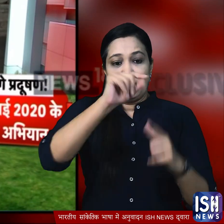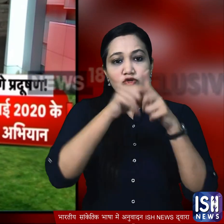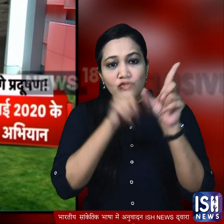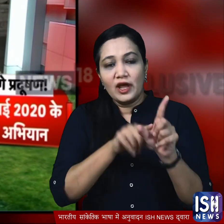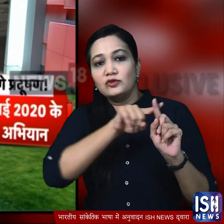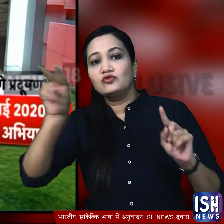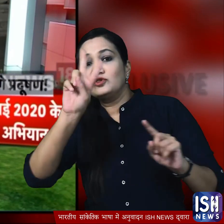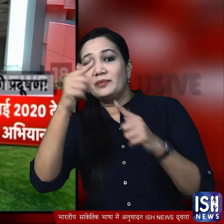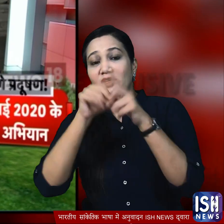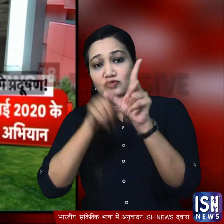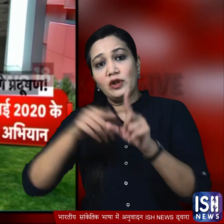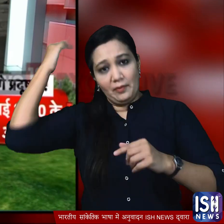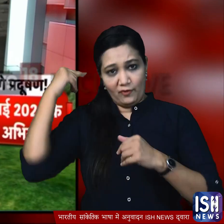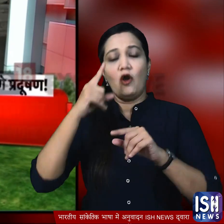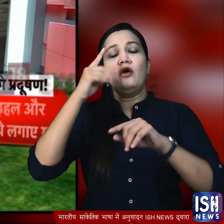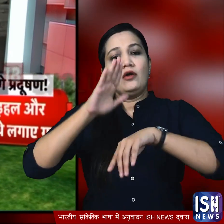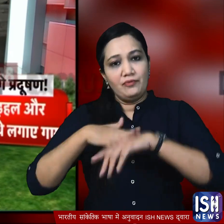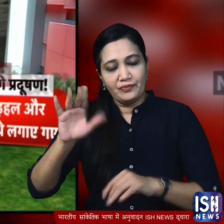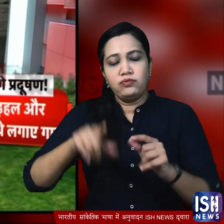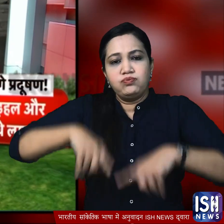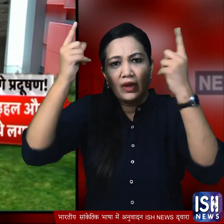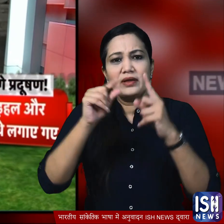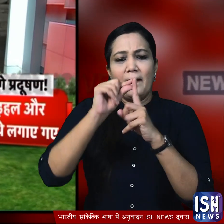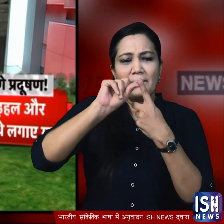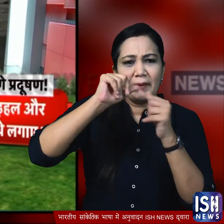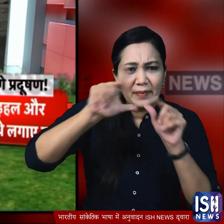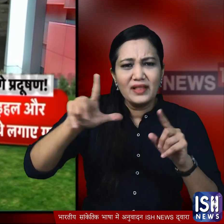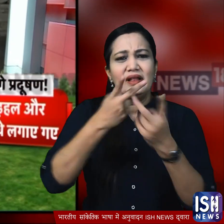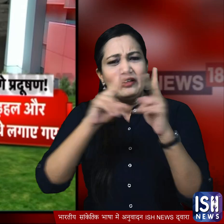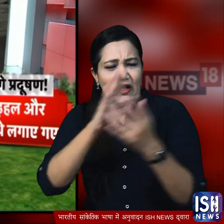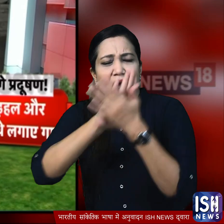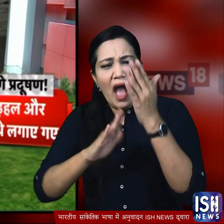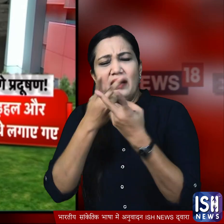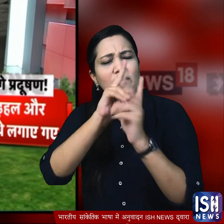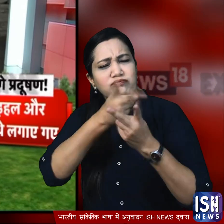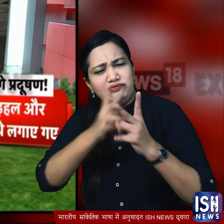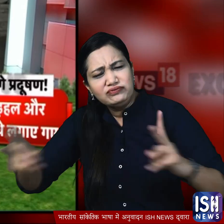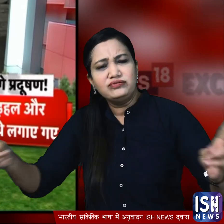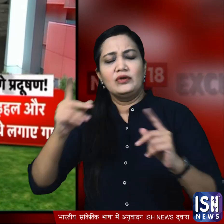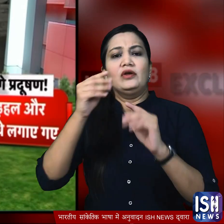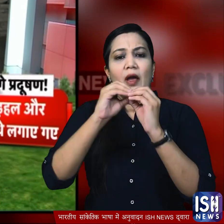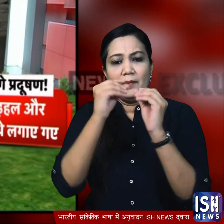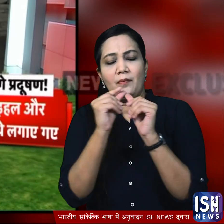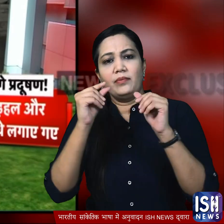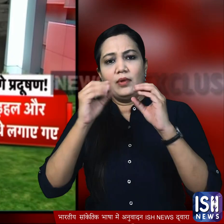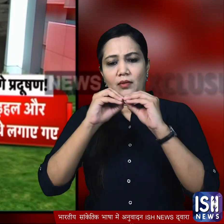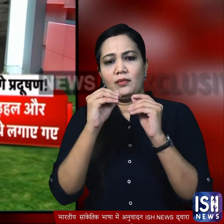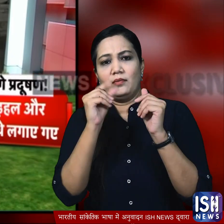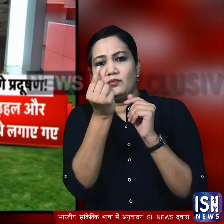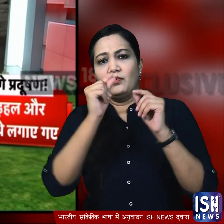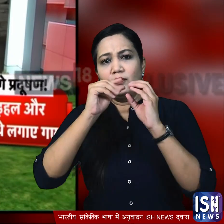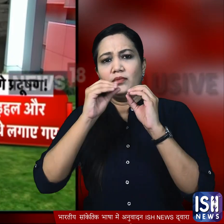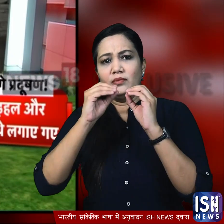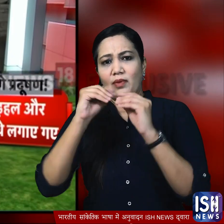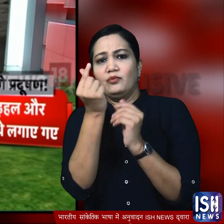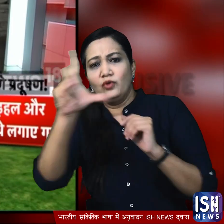जुलाई के बीच पौधे लगाने का यह अभियान चलाया गया, जिसमें पीपल, गुड़हल और बबूल के पौधे लगाए गए। ये